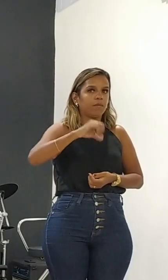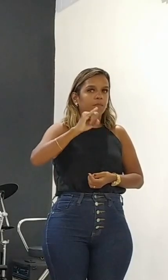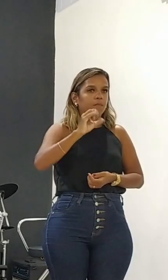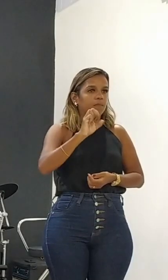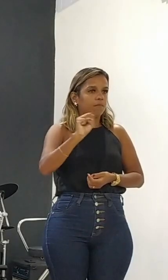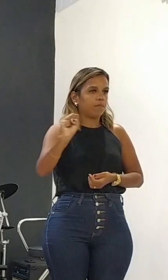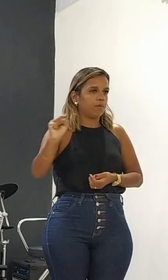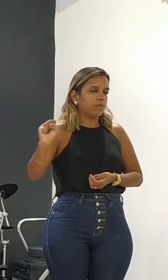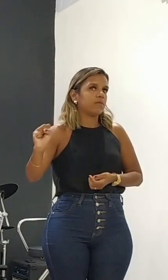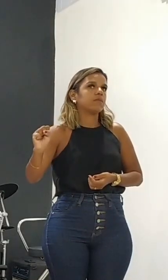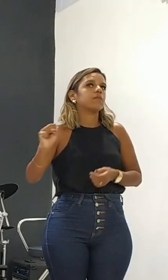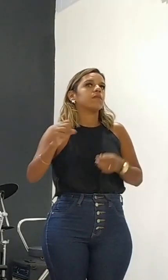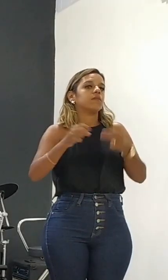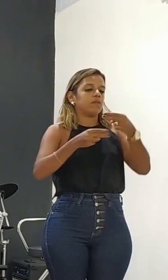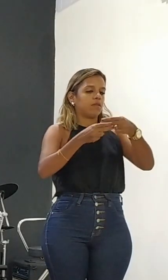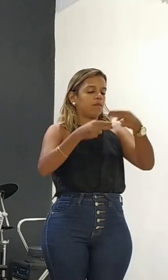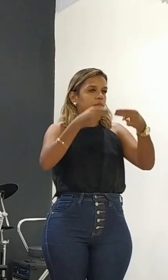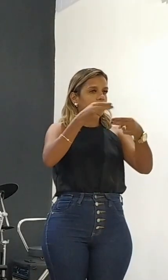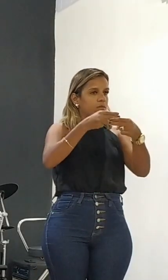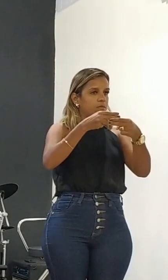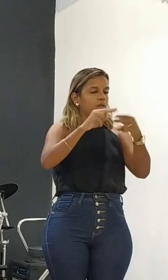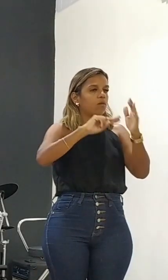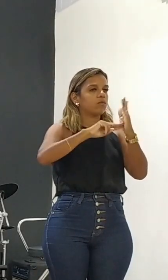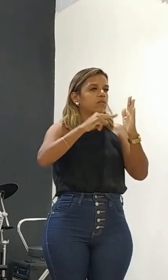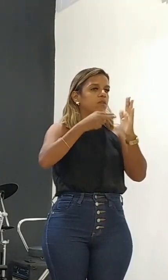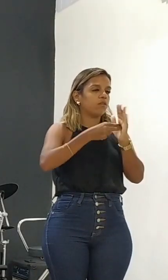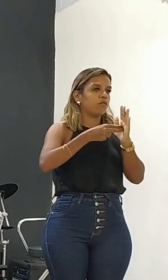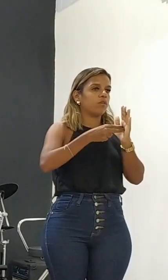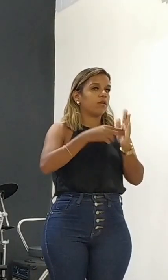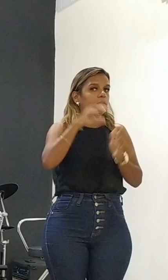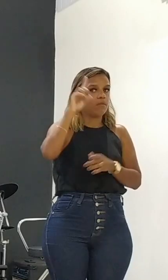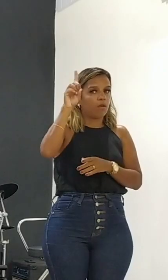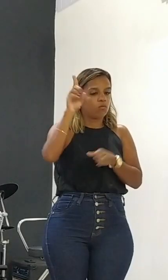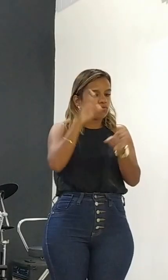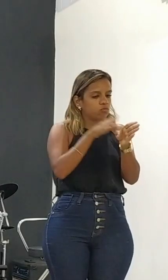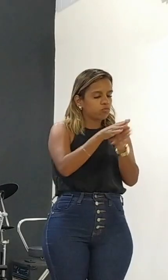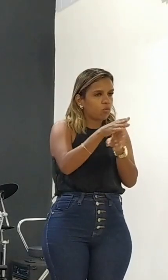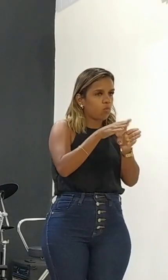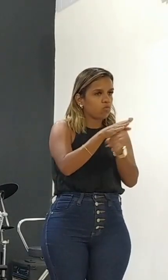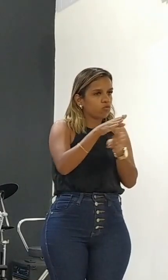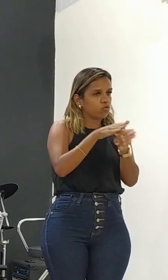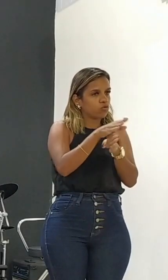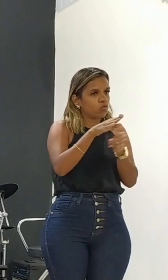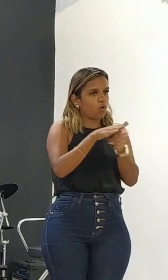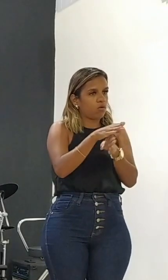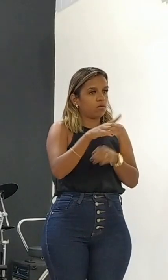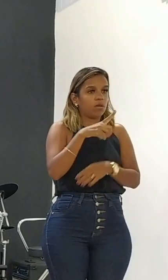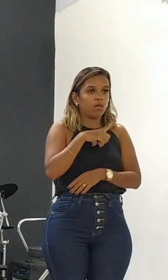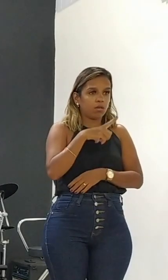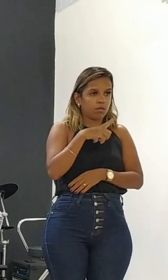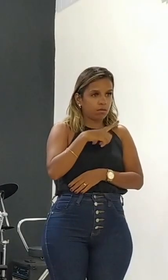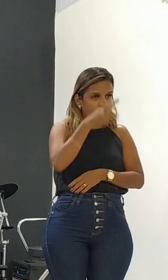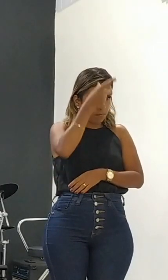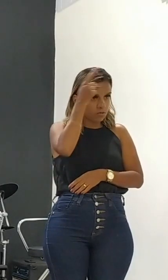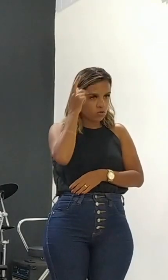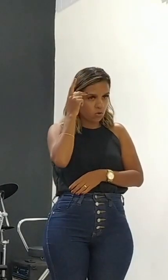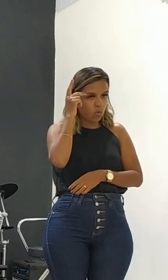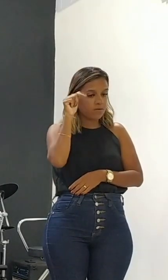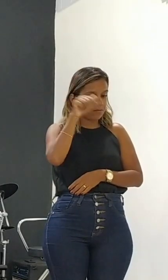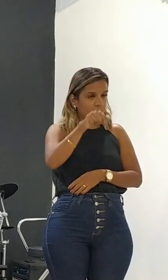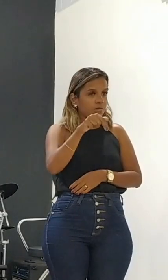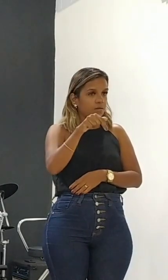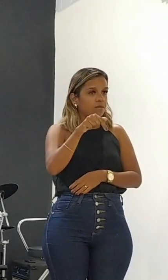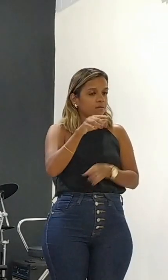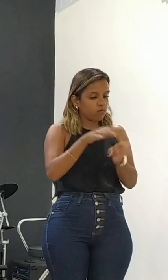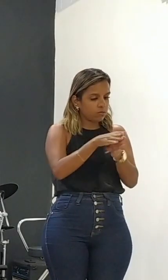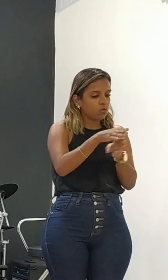que Deus consola. Esse é o significado do nome de Neemias. E a gente tem pessoas aqui que estão sendo consoladas